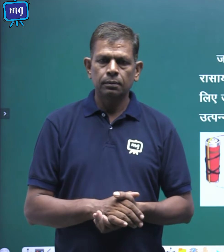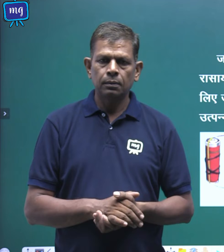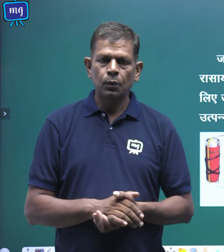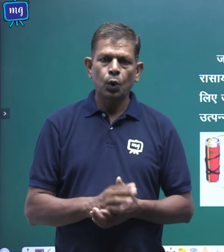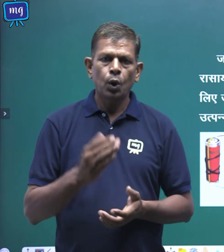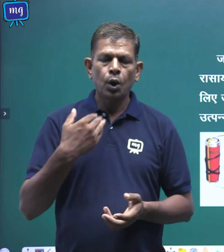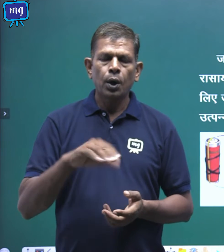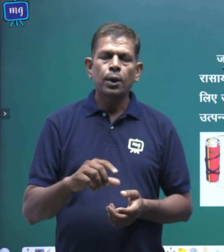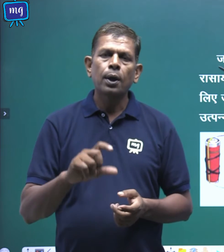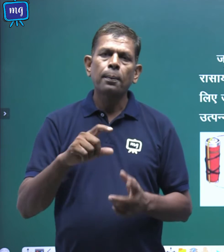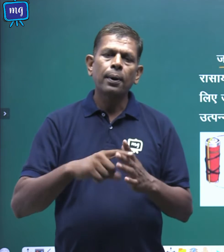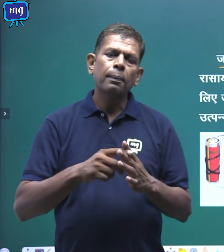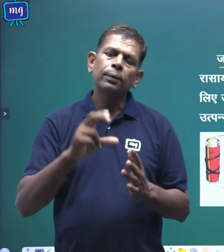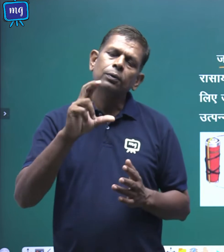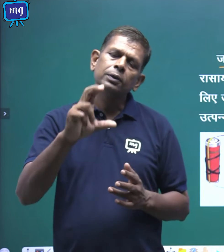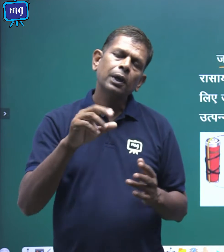जब विद्युत सेल में